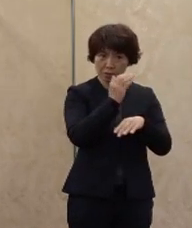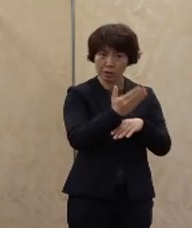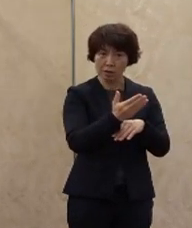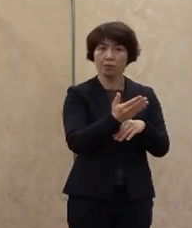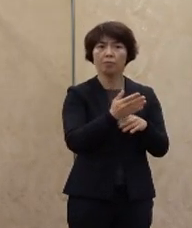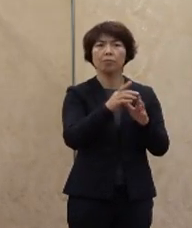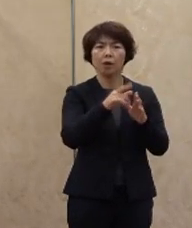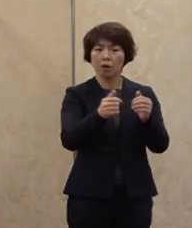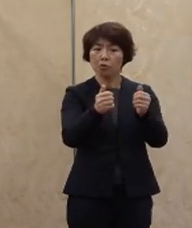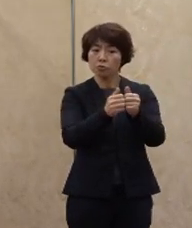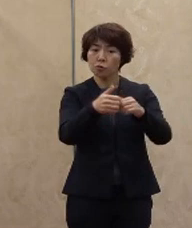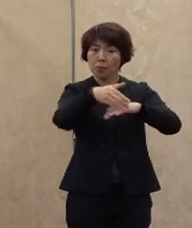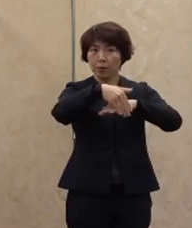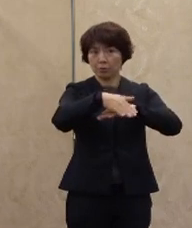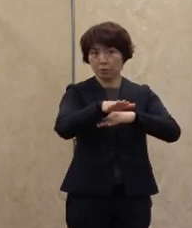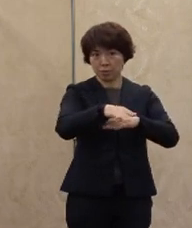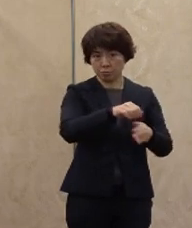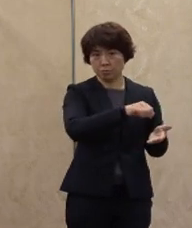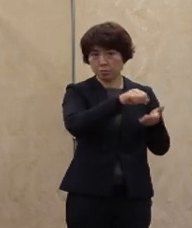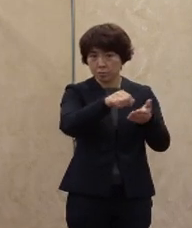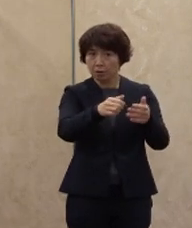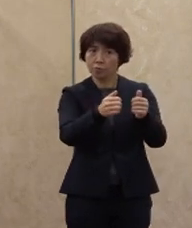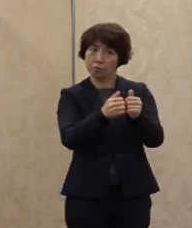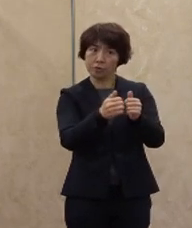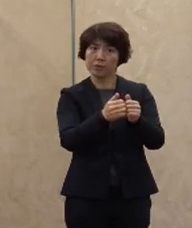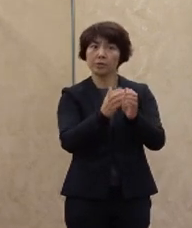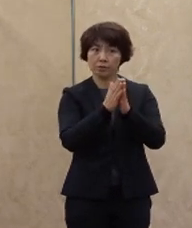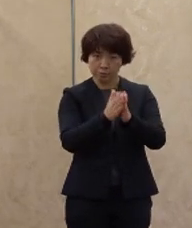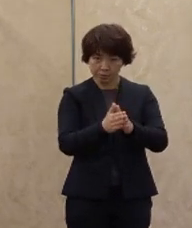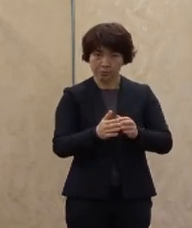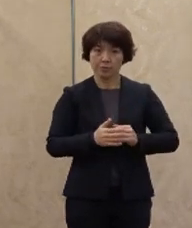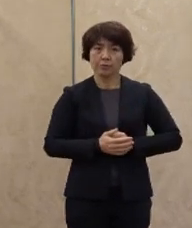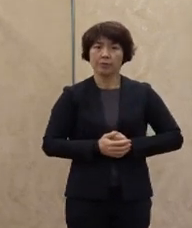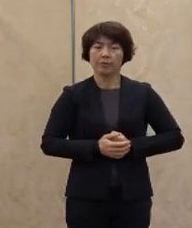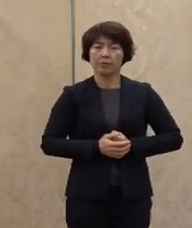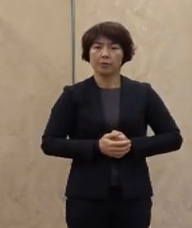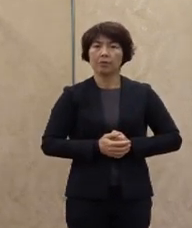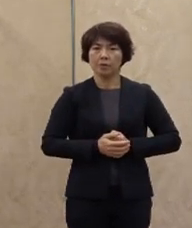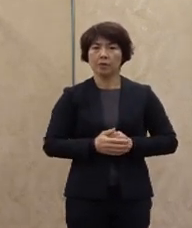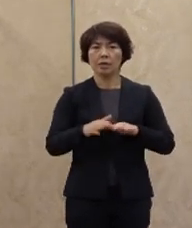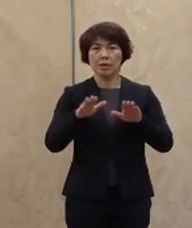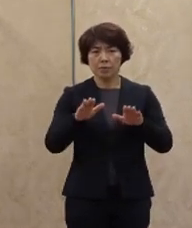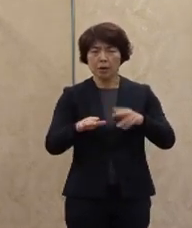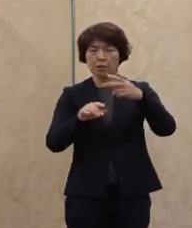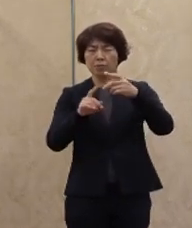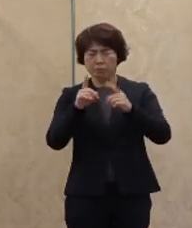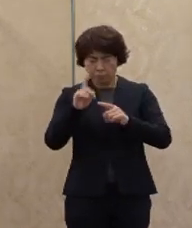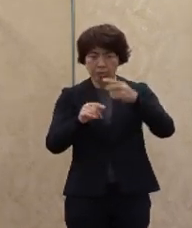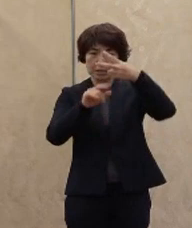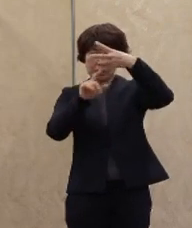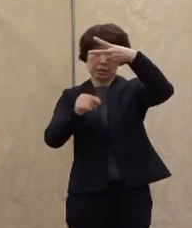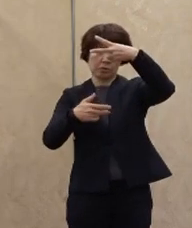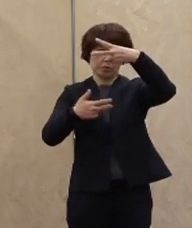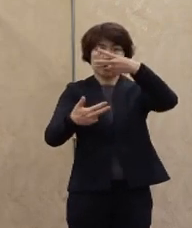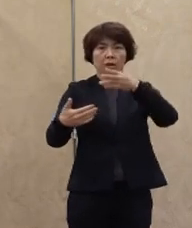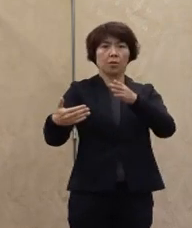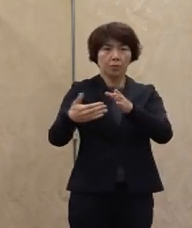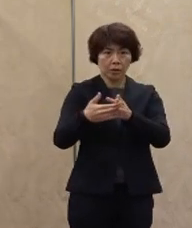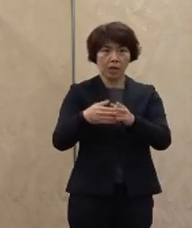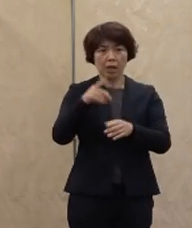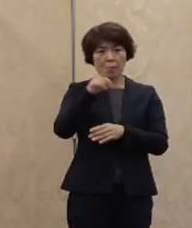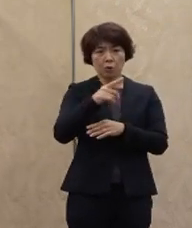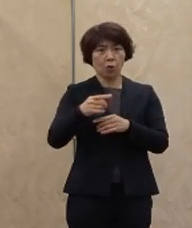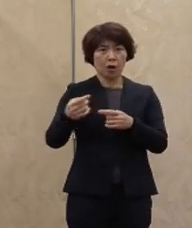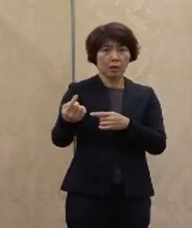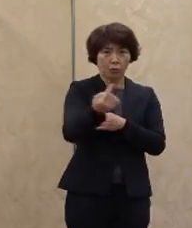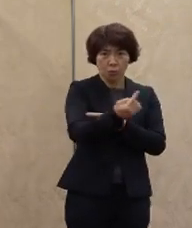ありますから、そこにご相談をいただけたらというふうに思います。いずれにしても今なんとかこの2月7日まで、できるだけ人の人流も